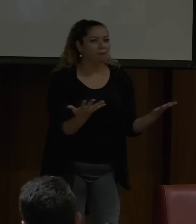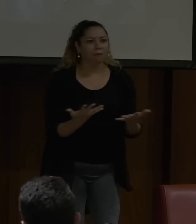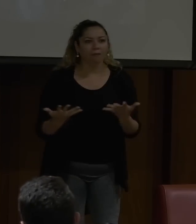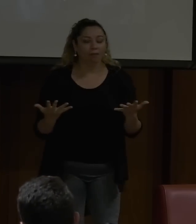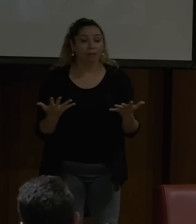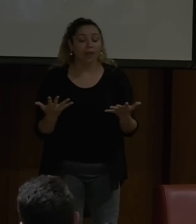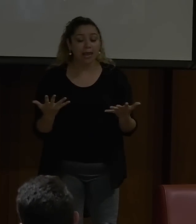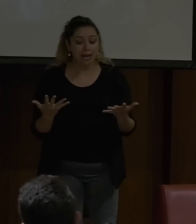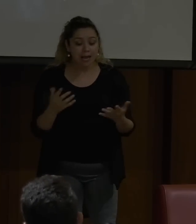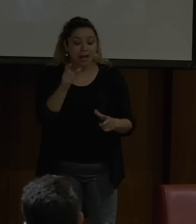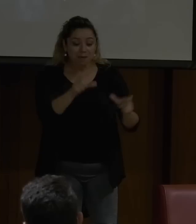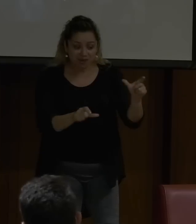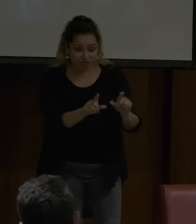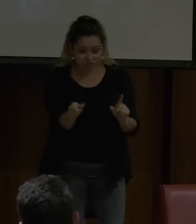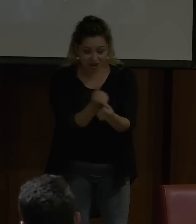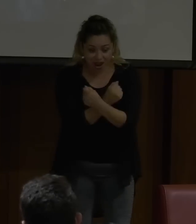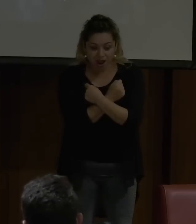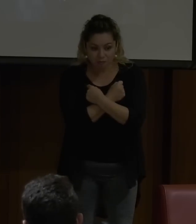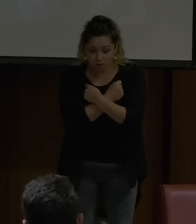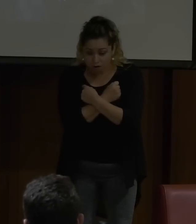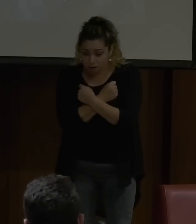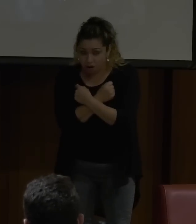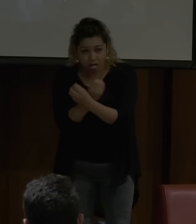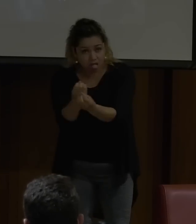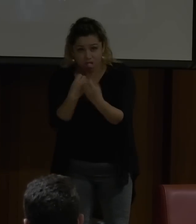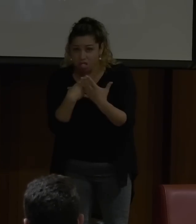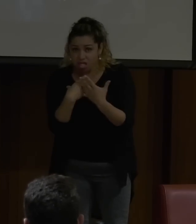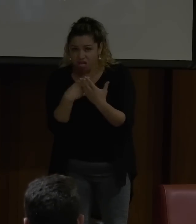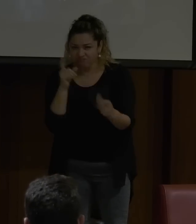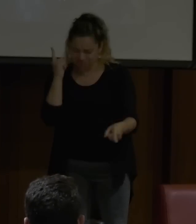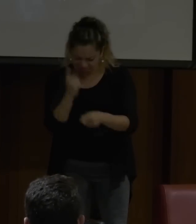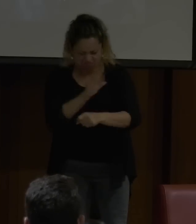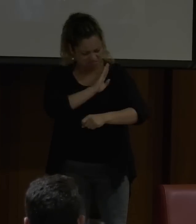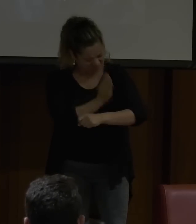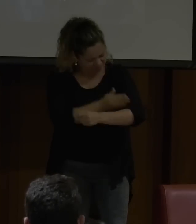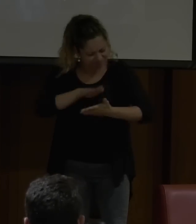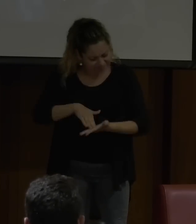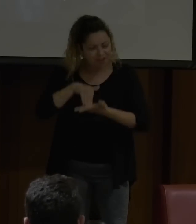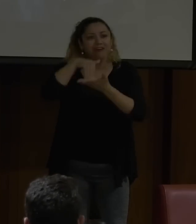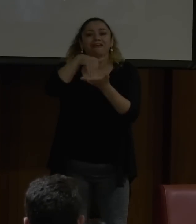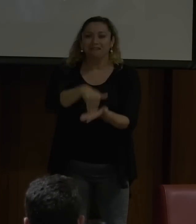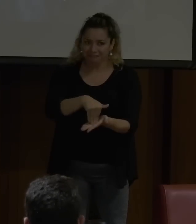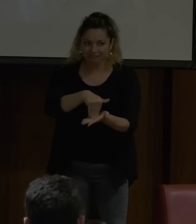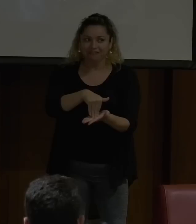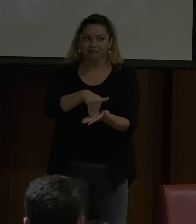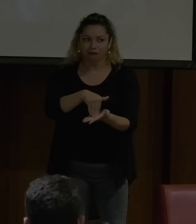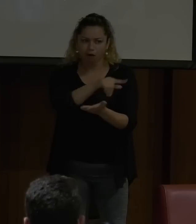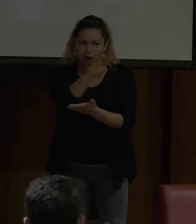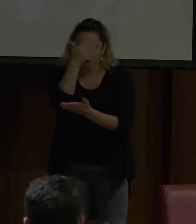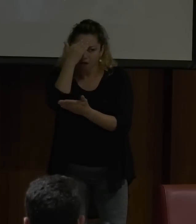quiere resulta ser el más fuerte. La madre naturaleza, como es tan